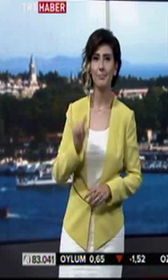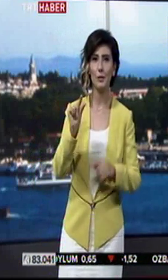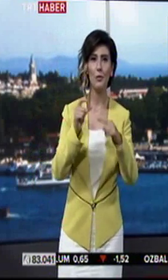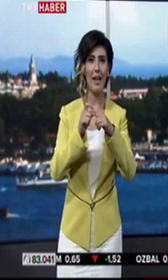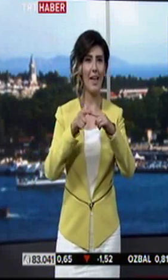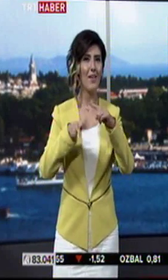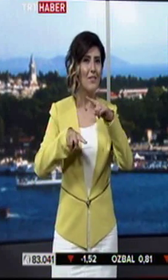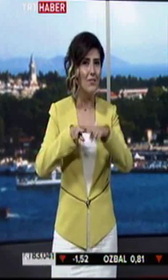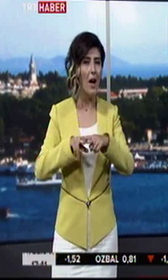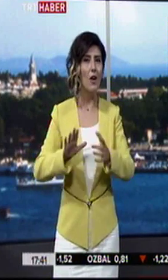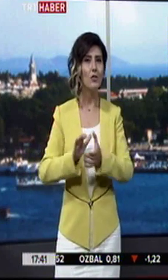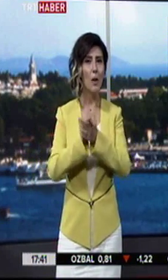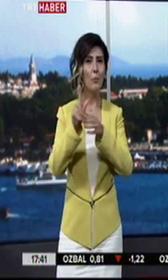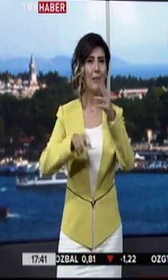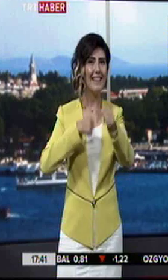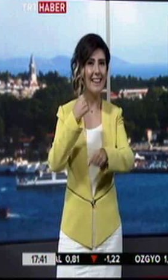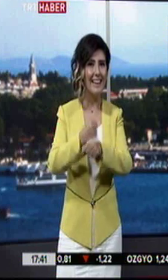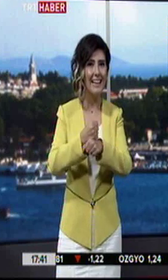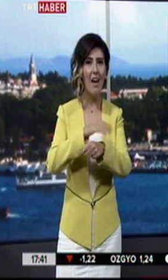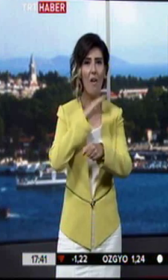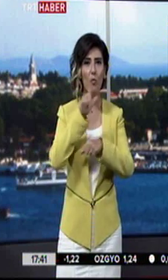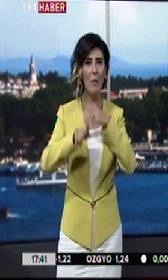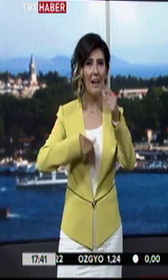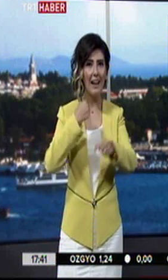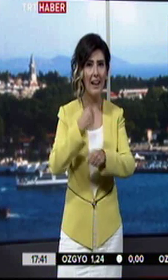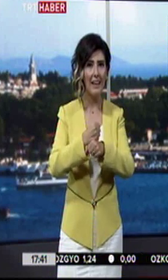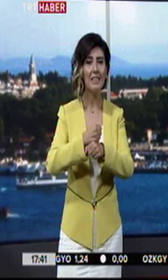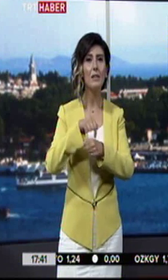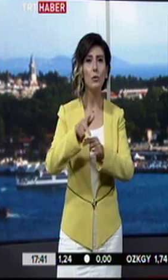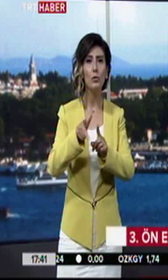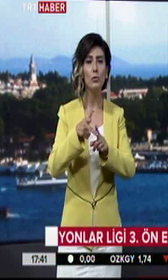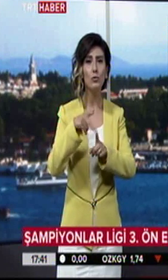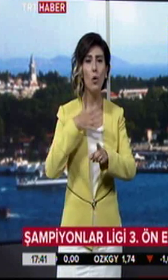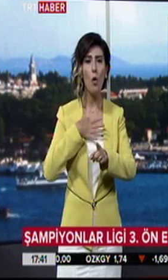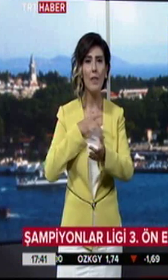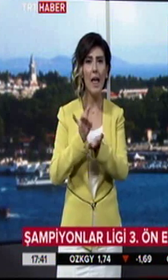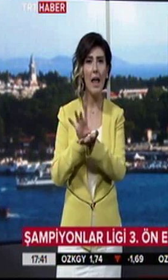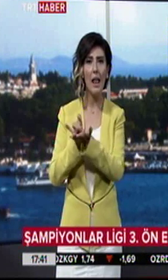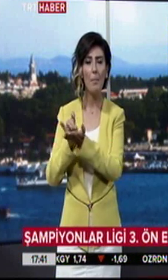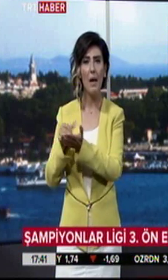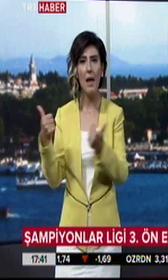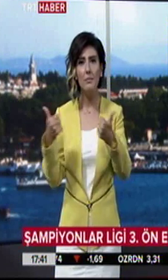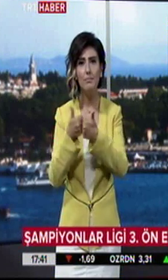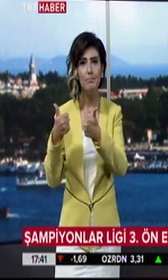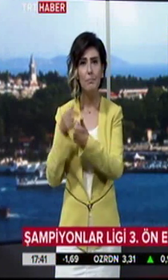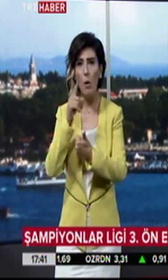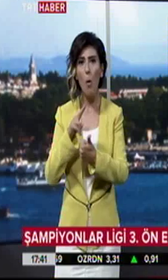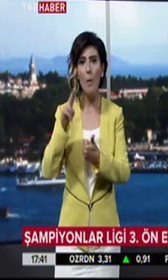UEFA Şampiyonlar Ligi ve Avrupa Ligi'nde 3. ön eleme turunda eşleşmeler 17 Temmuz Cuma günü belli